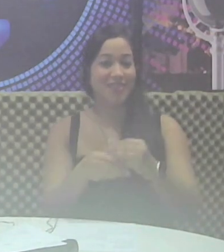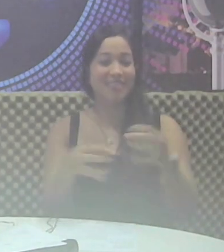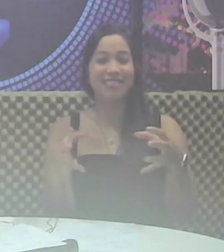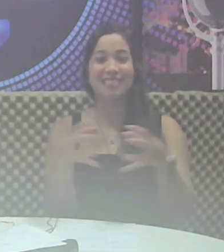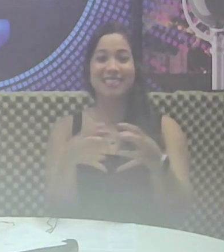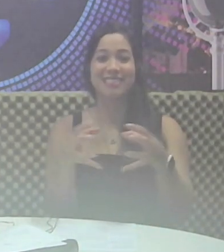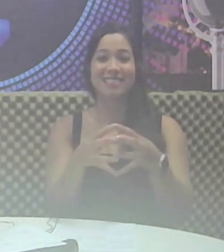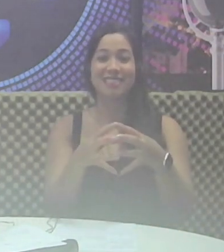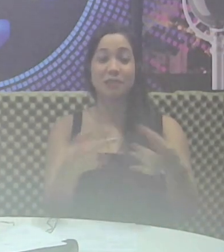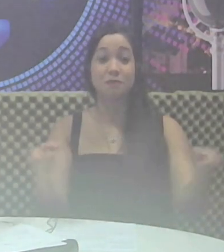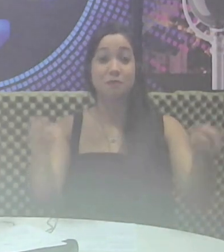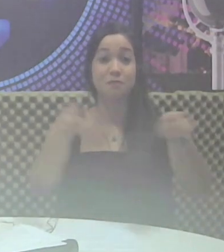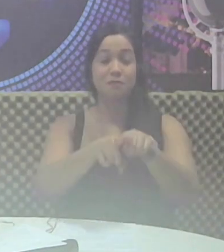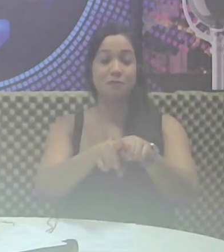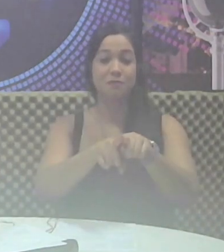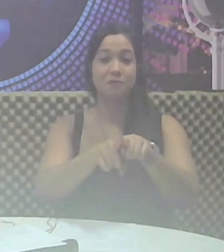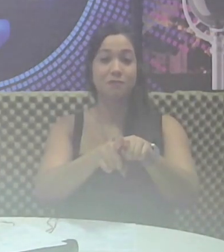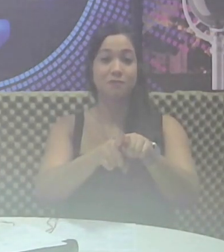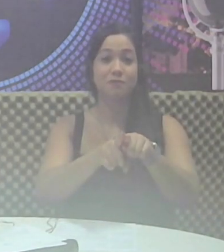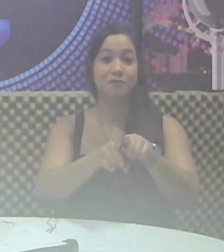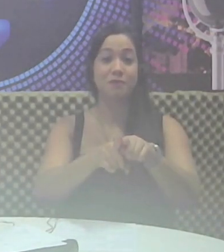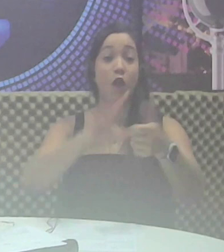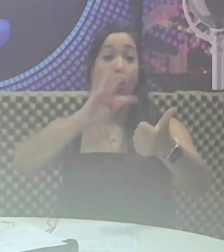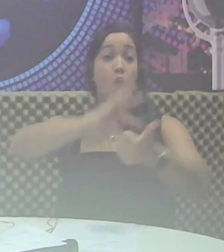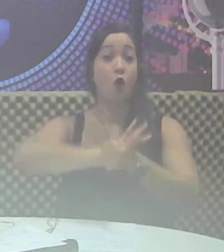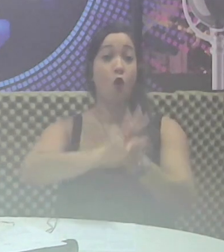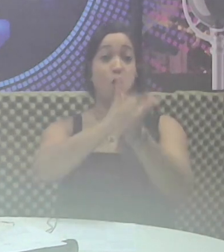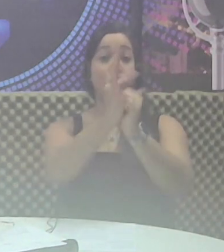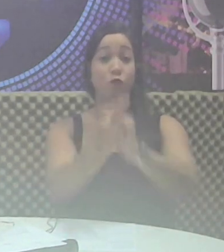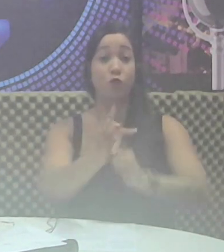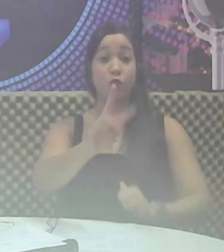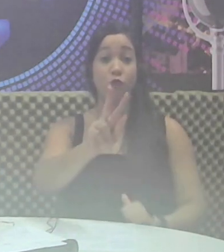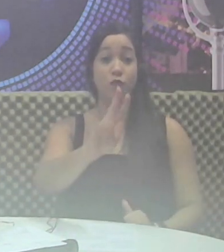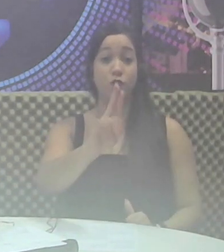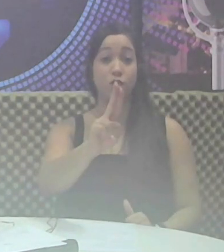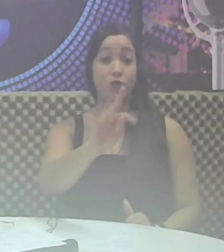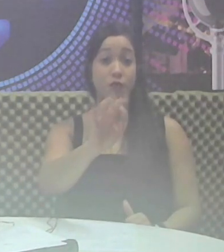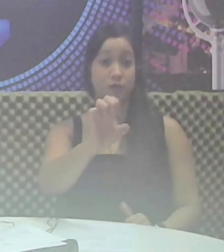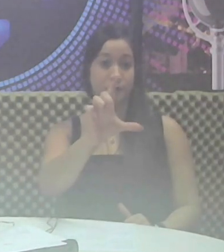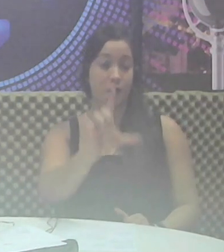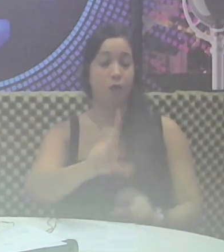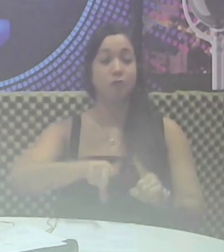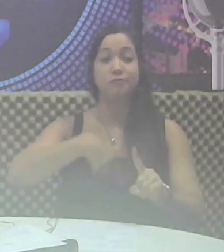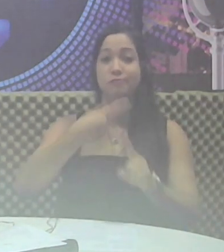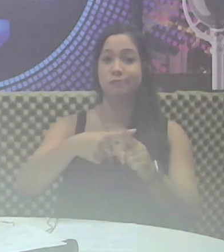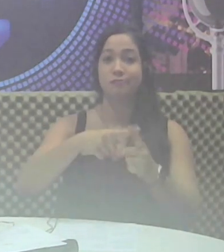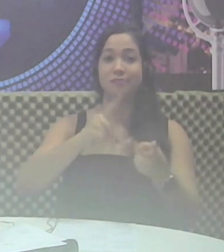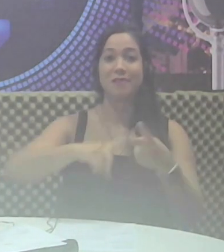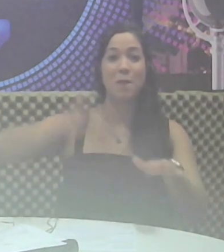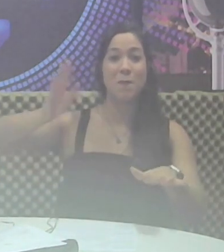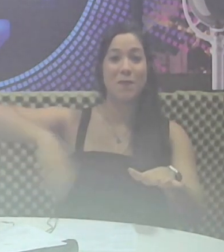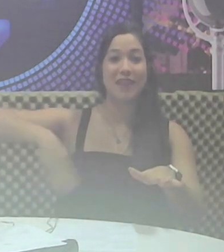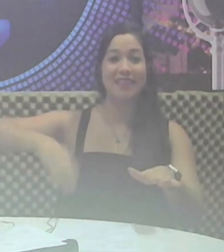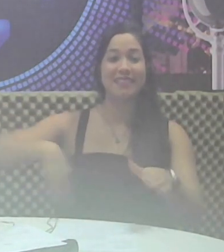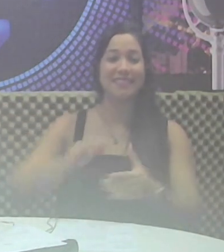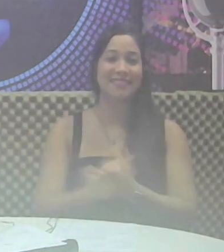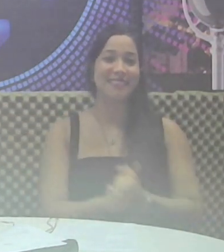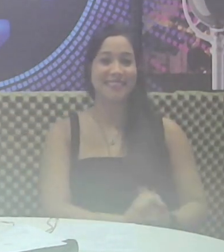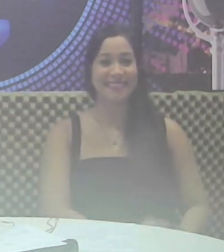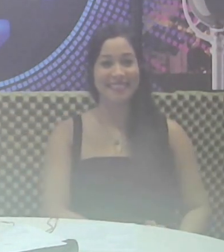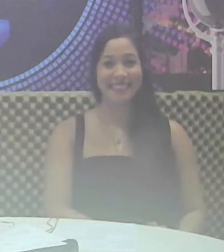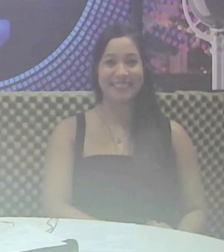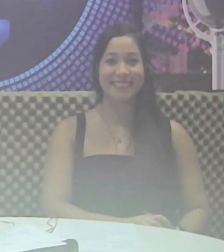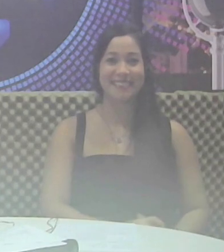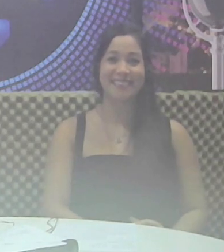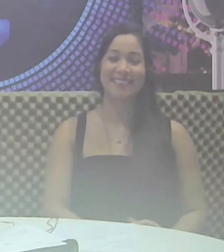pela parceria entre Fundação Uberlandense do Turismo, Esporte e Lazer, FUTEL, e o Praia Clube.